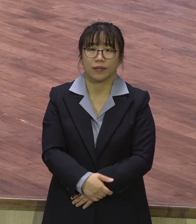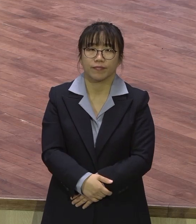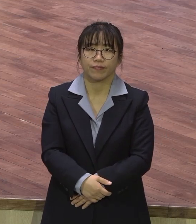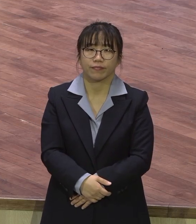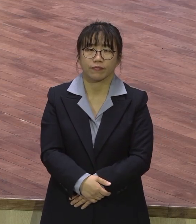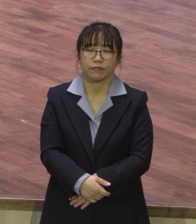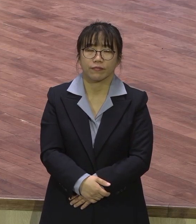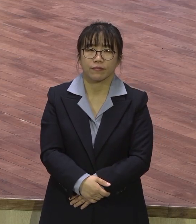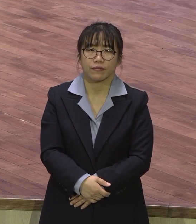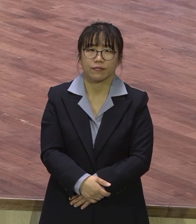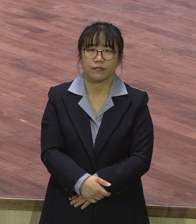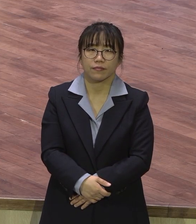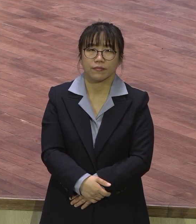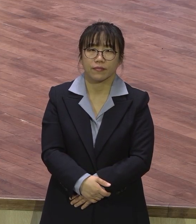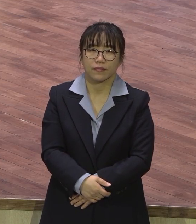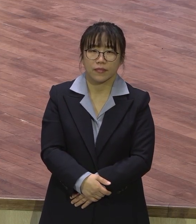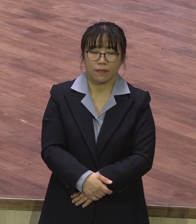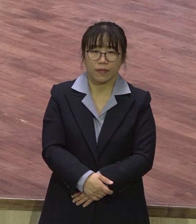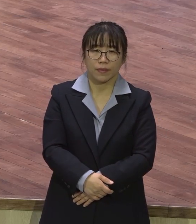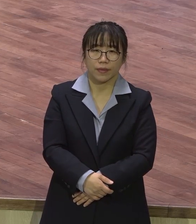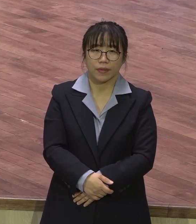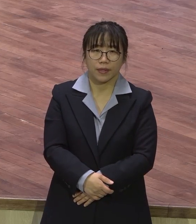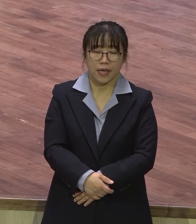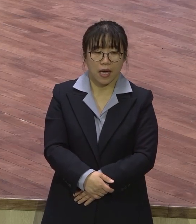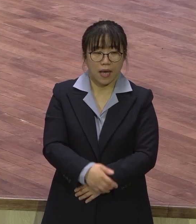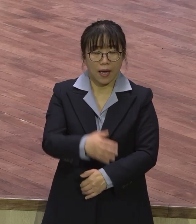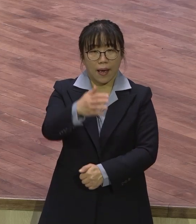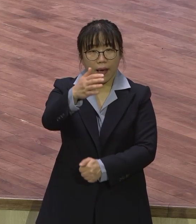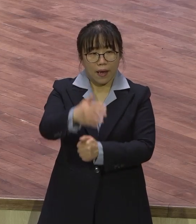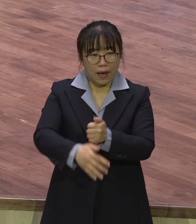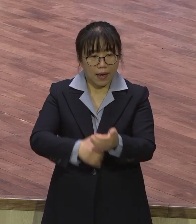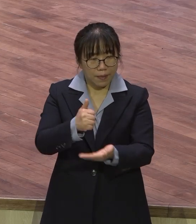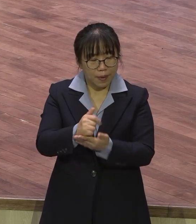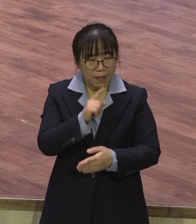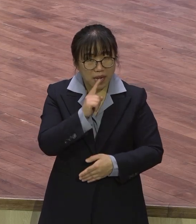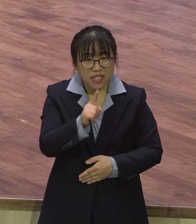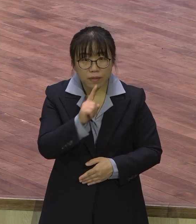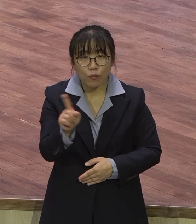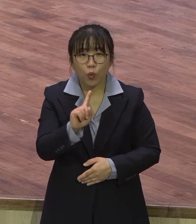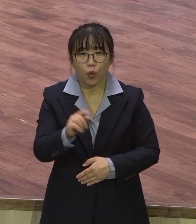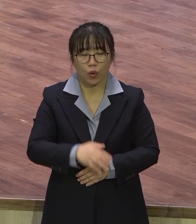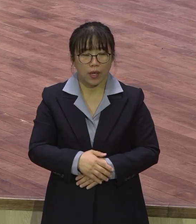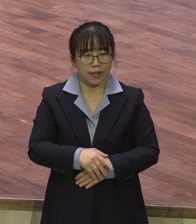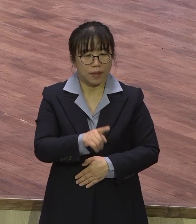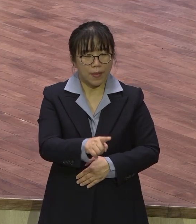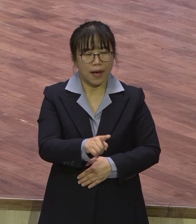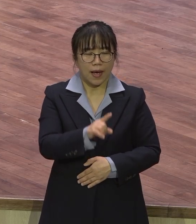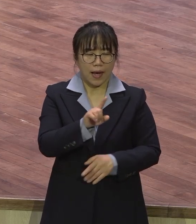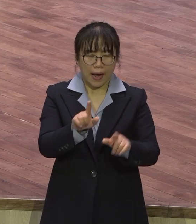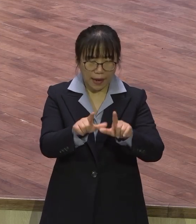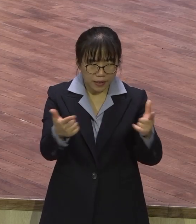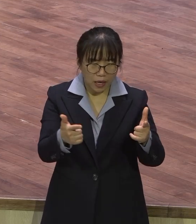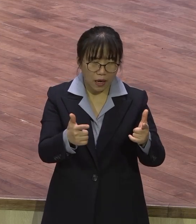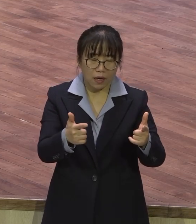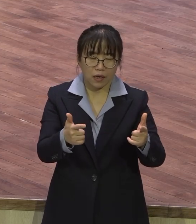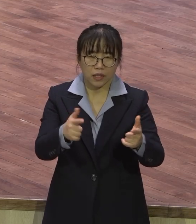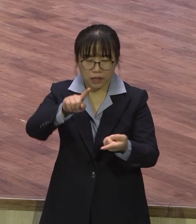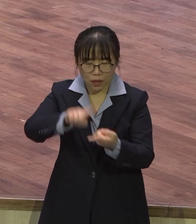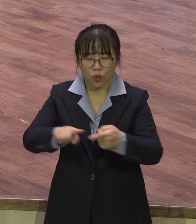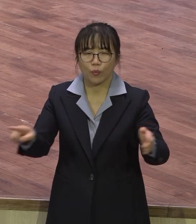하나님의 말씀이 분명하게 아니다 그러면 뭐요 아닌